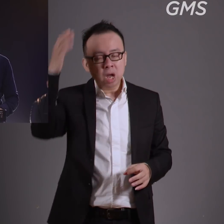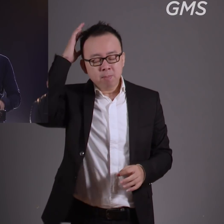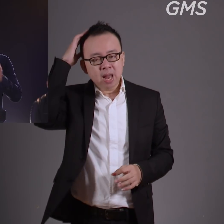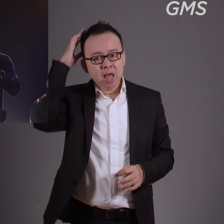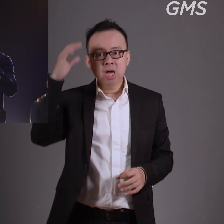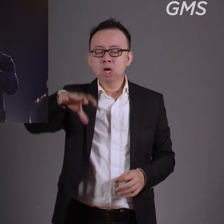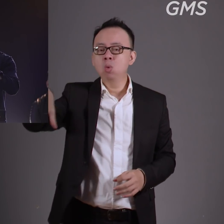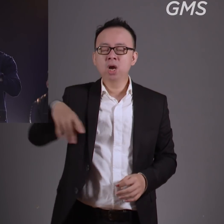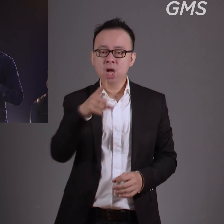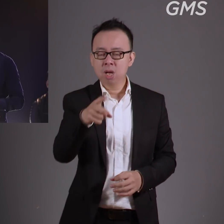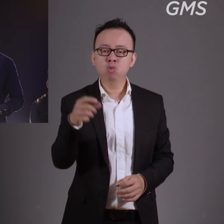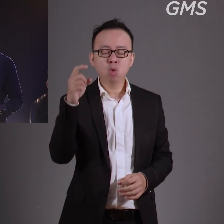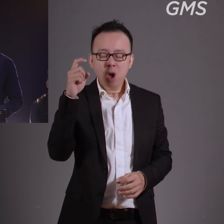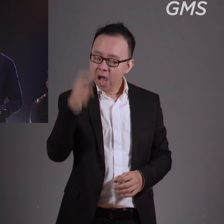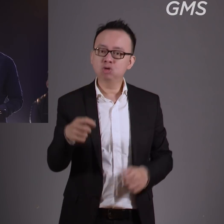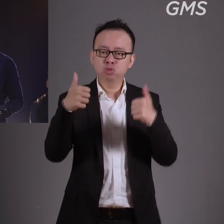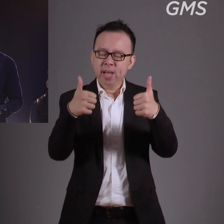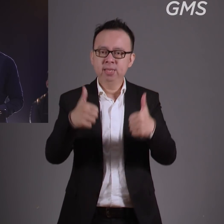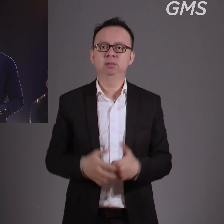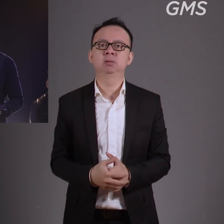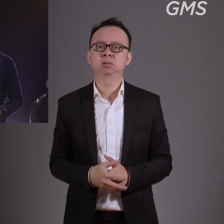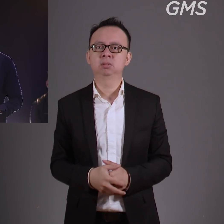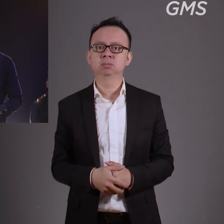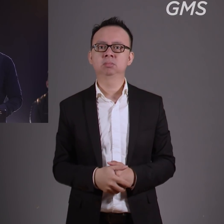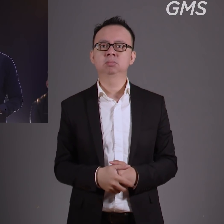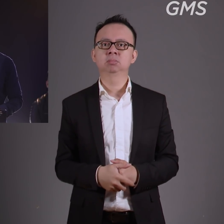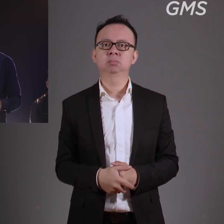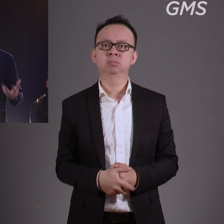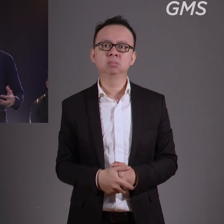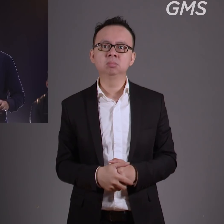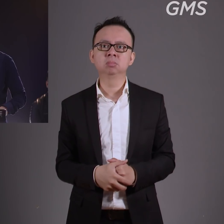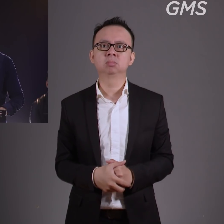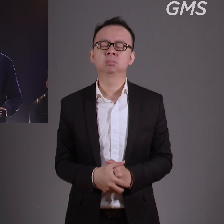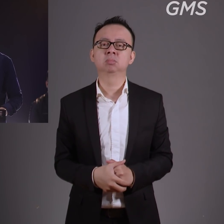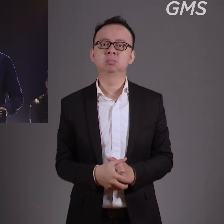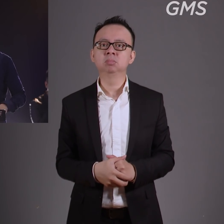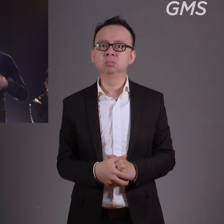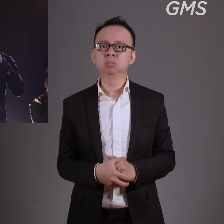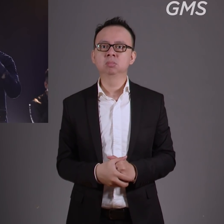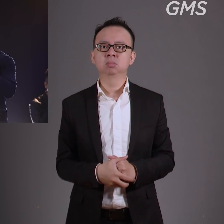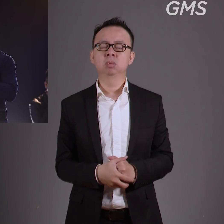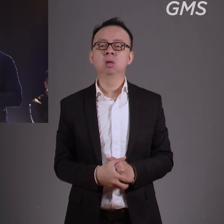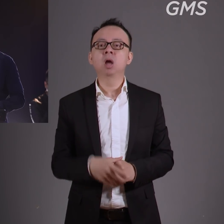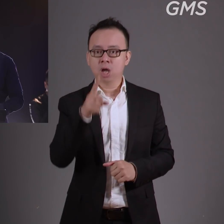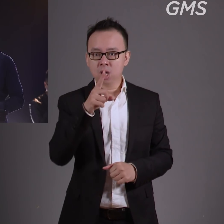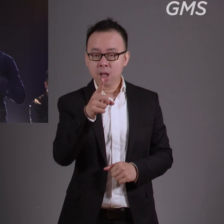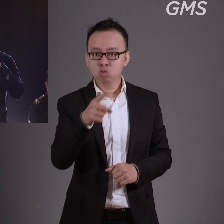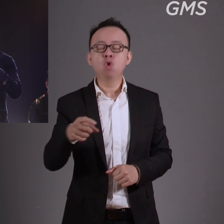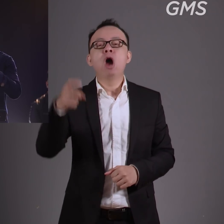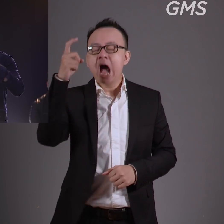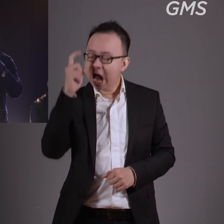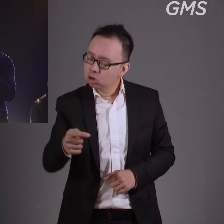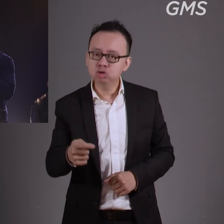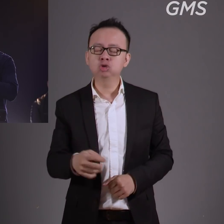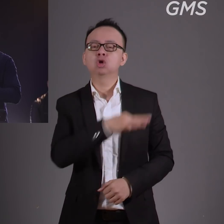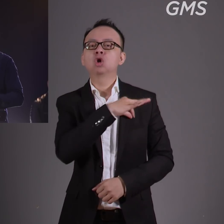harus rohani. You may not be religious, it's okay, don't be. Jangan menjadi orang yang agamawi, saya juga nggak agamawi. Tapi harus rohani. Yang cari Tuhan